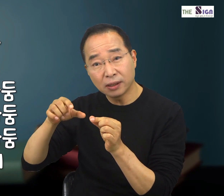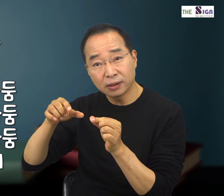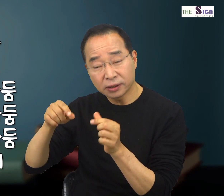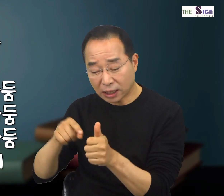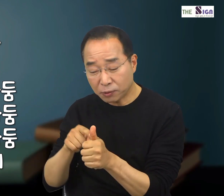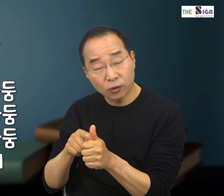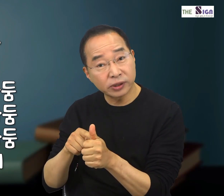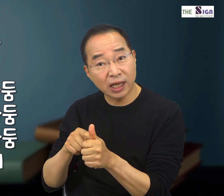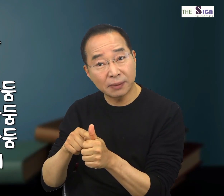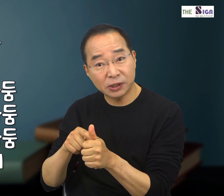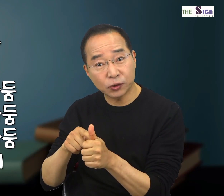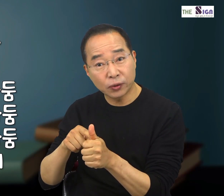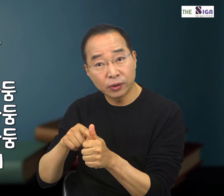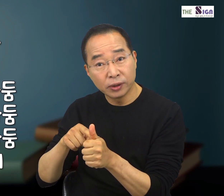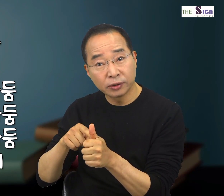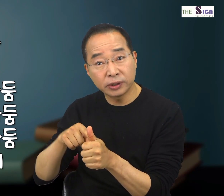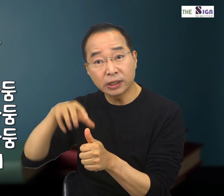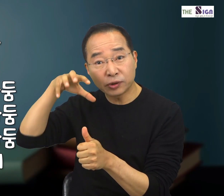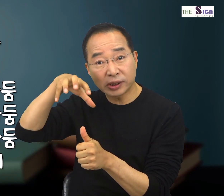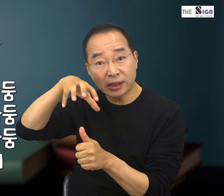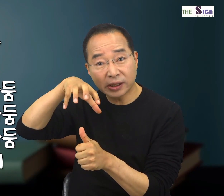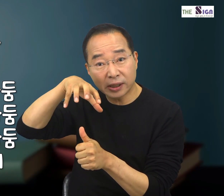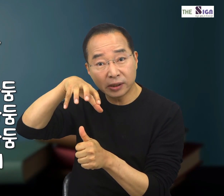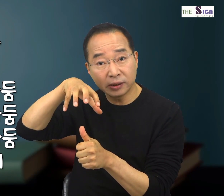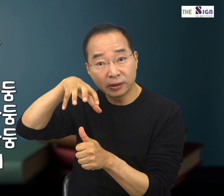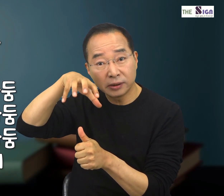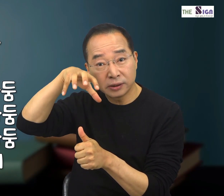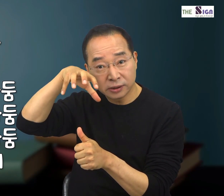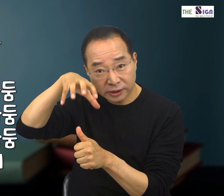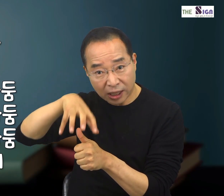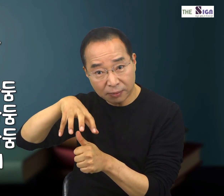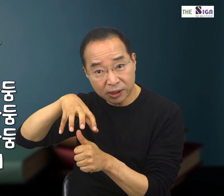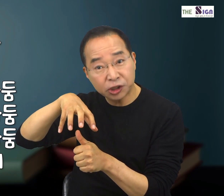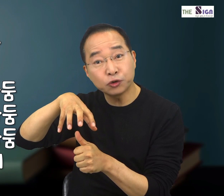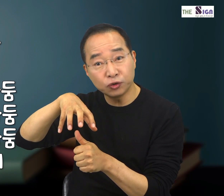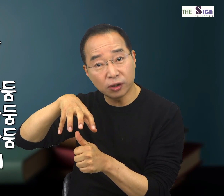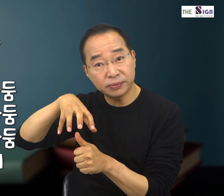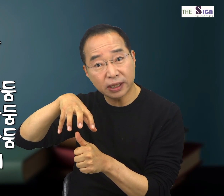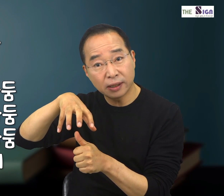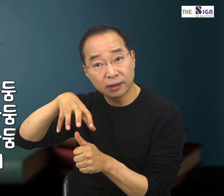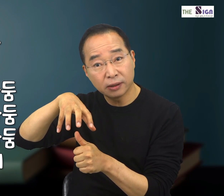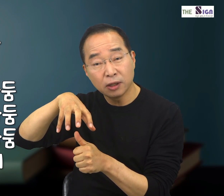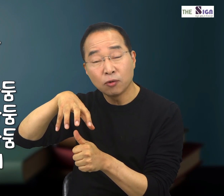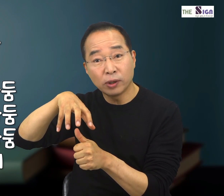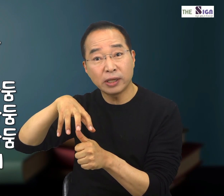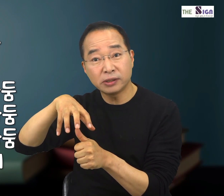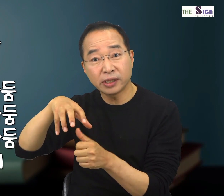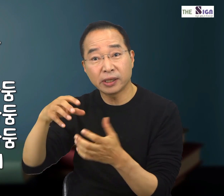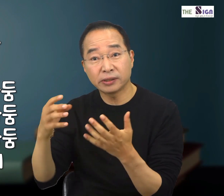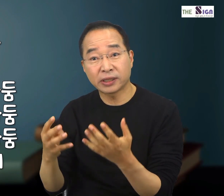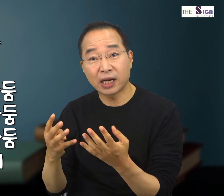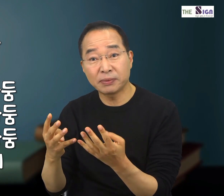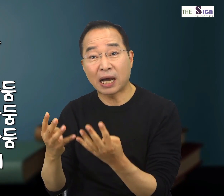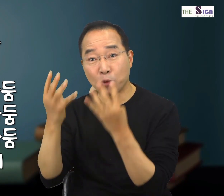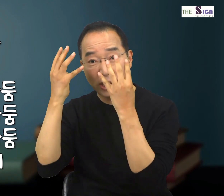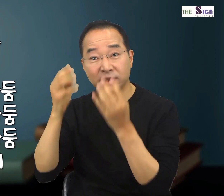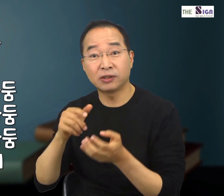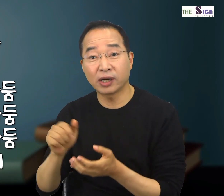그 다음에 요거는 사람이죠. 그러니까 쇠창살을 사람한테 씌우는 겁니다. 원래는 이제 사람이 감옥 안에